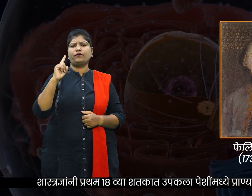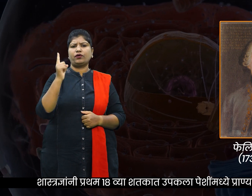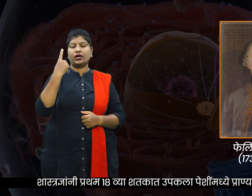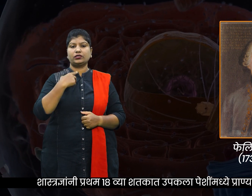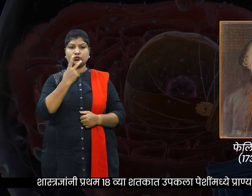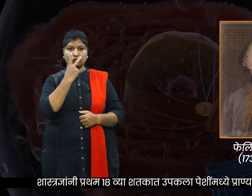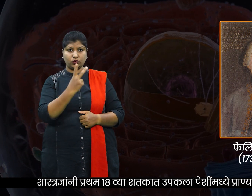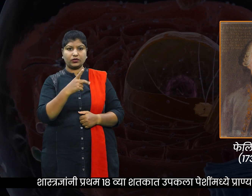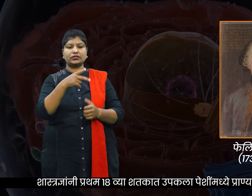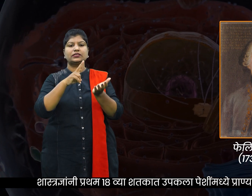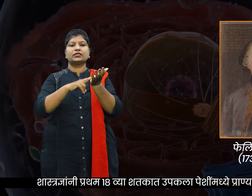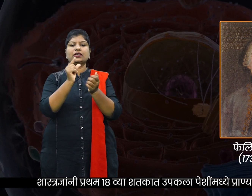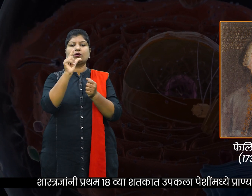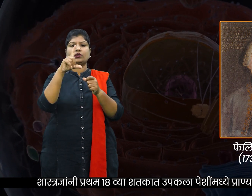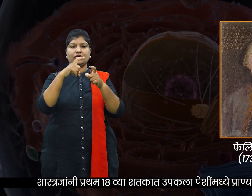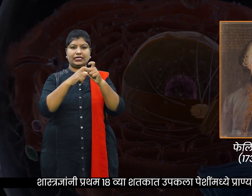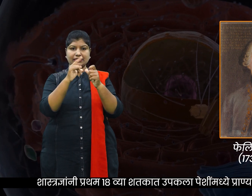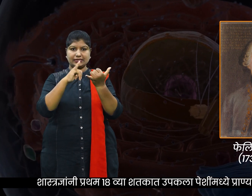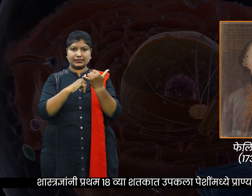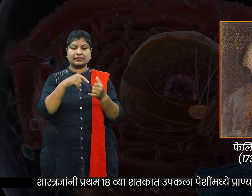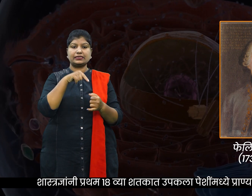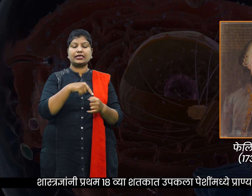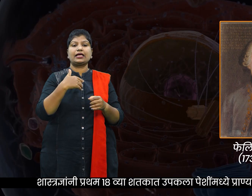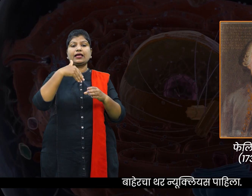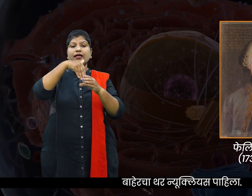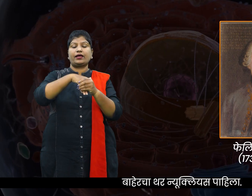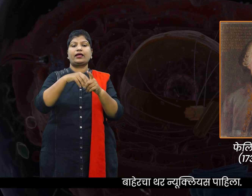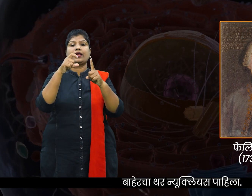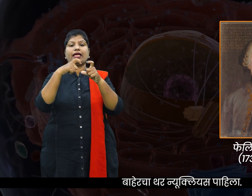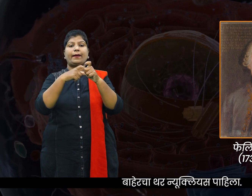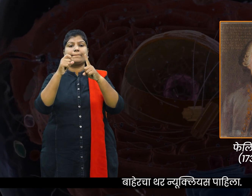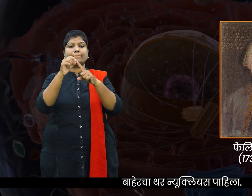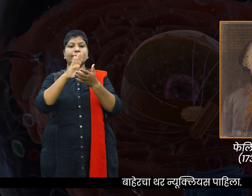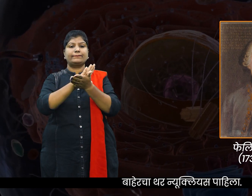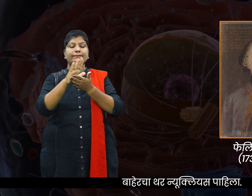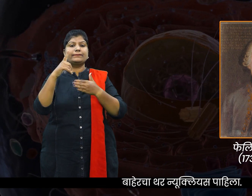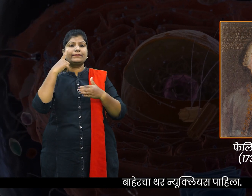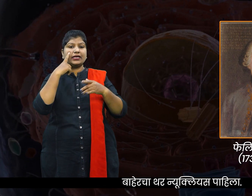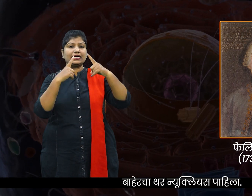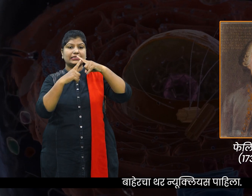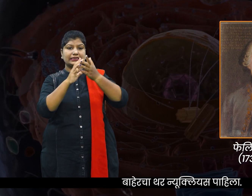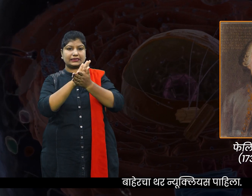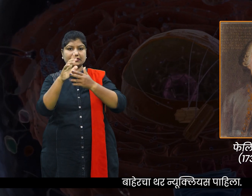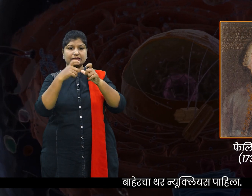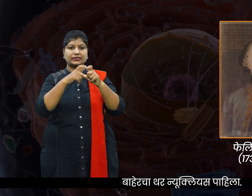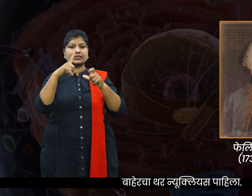प्रथम 18व्या शतकात उपकला पेशींमध्ये प्राण्यांच्या शरीराचा सर्वात बाहेरचा थर न्यूक्लियस पाहिला.